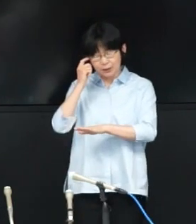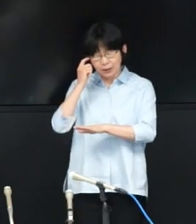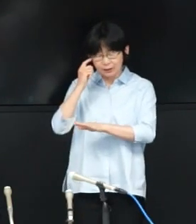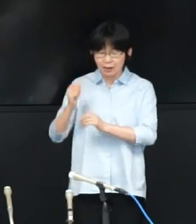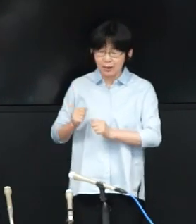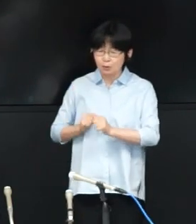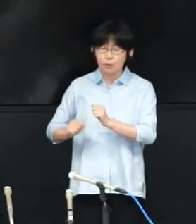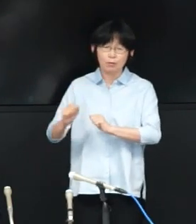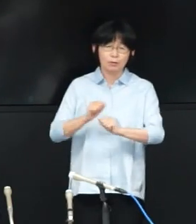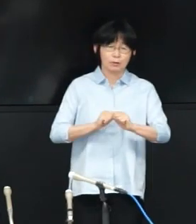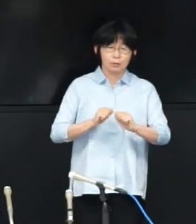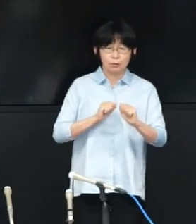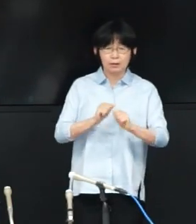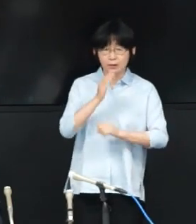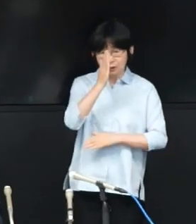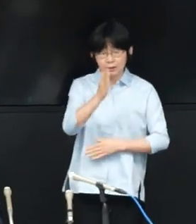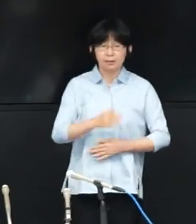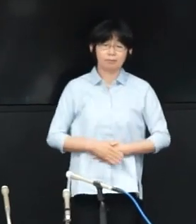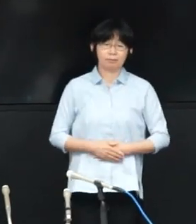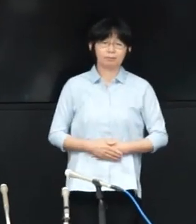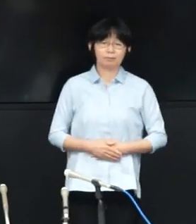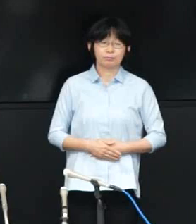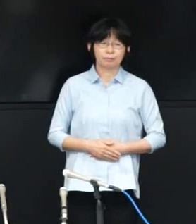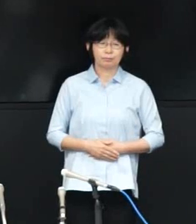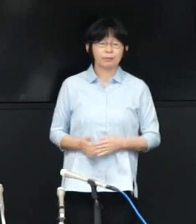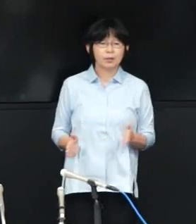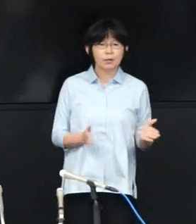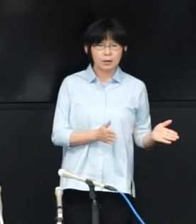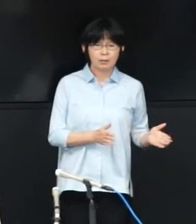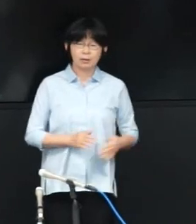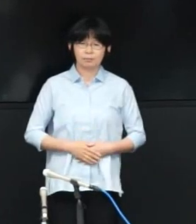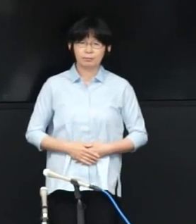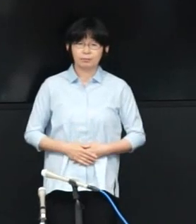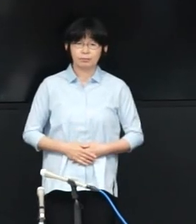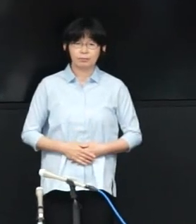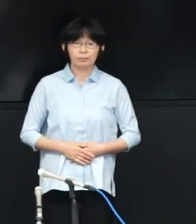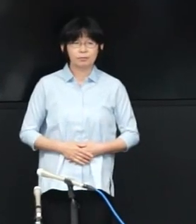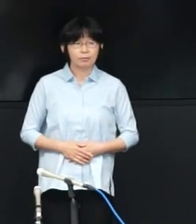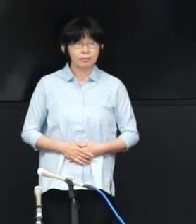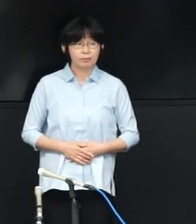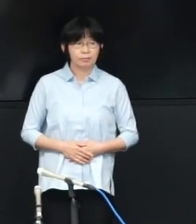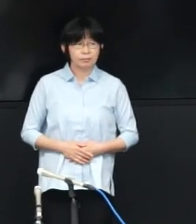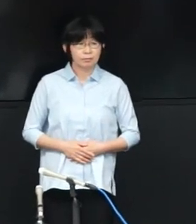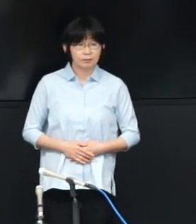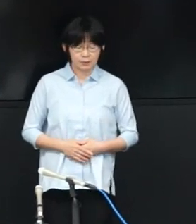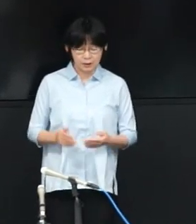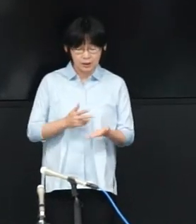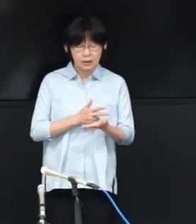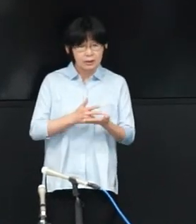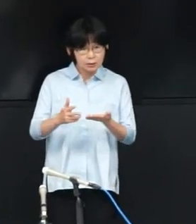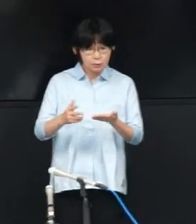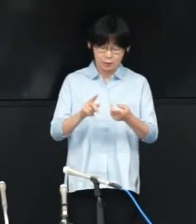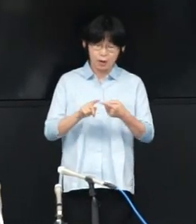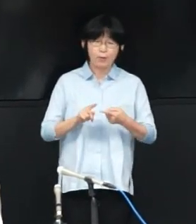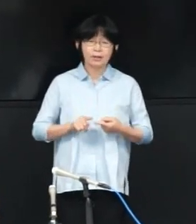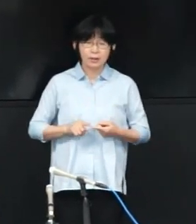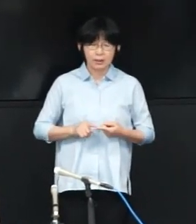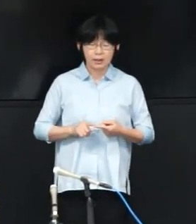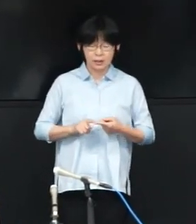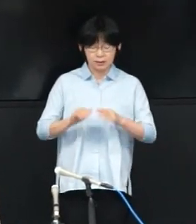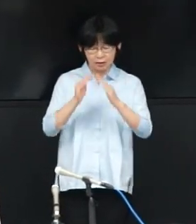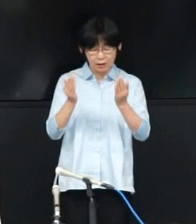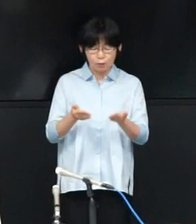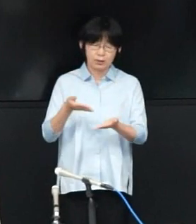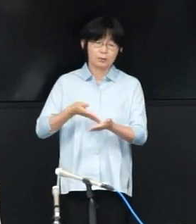願いをしたいというふうに思います。それでは資料に沿いまして概要をご説明いたします